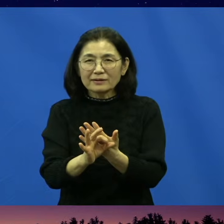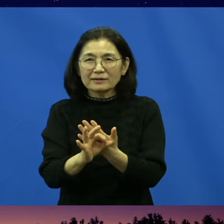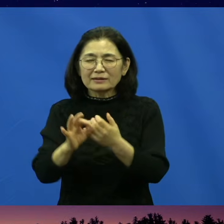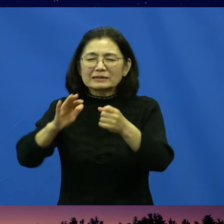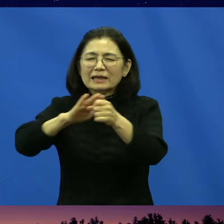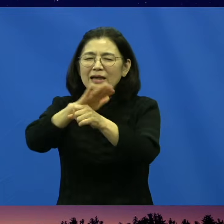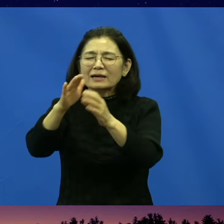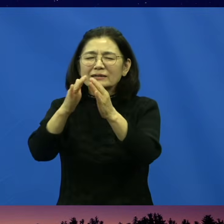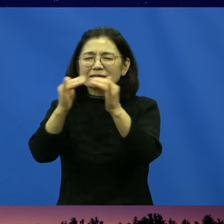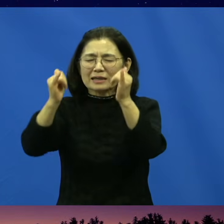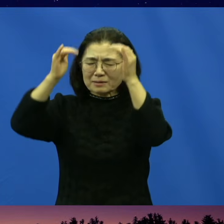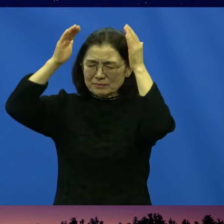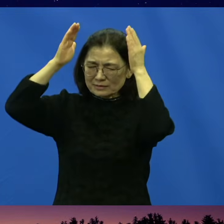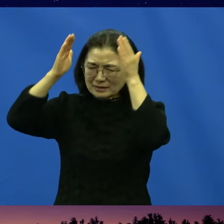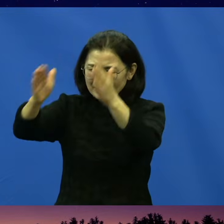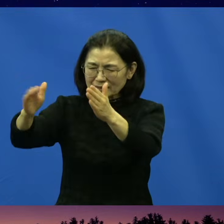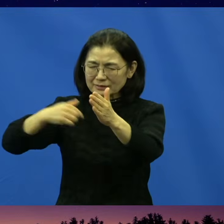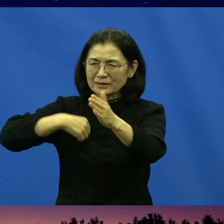드리는 것입니다.